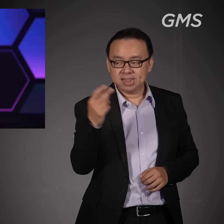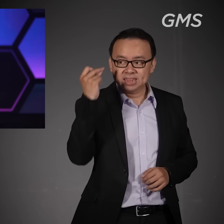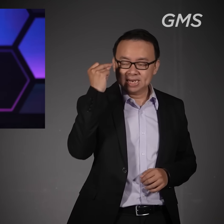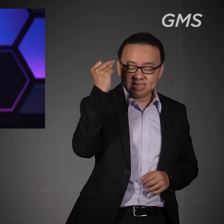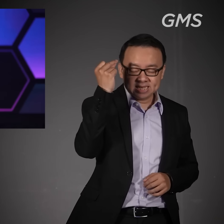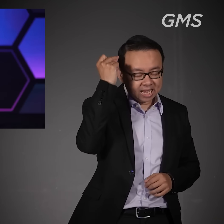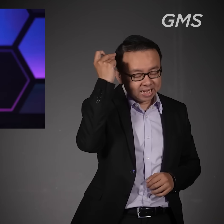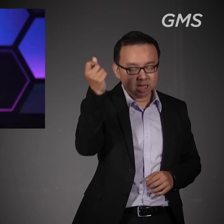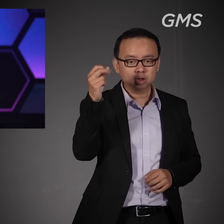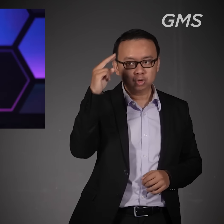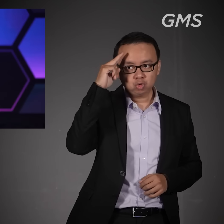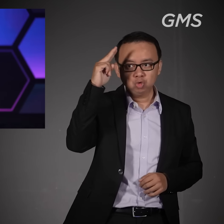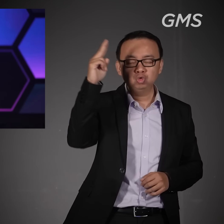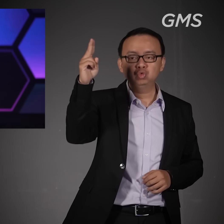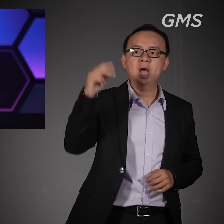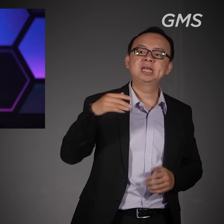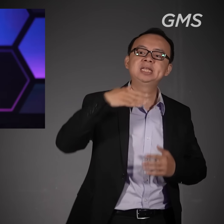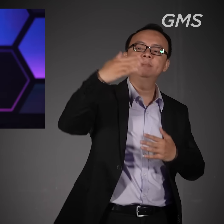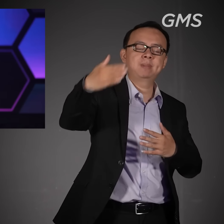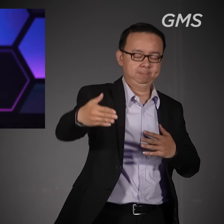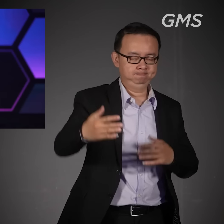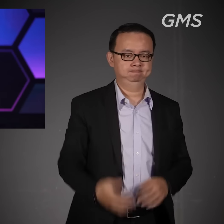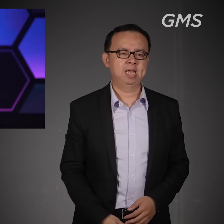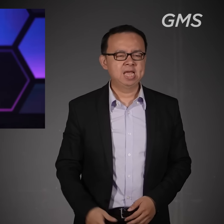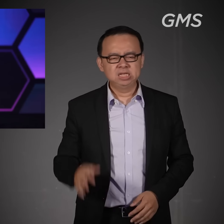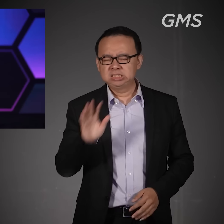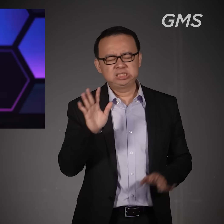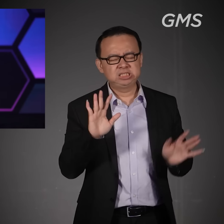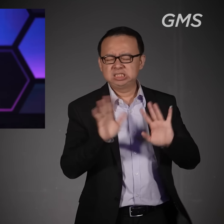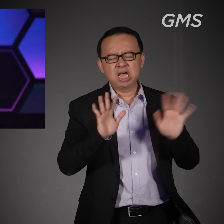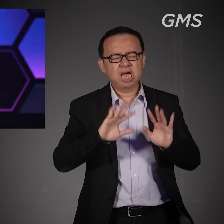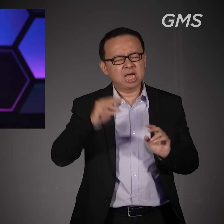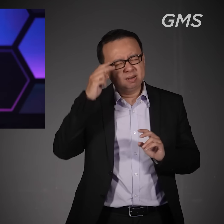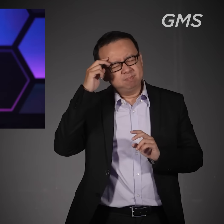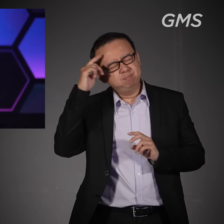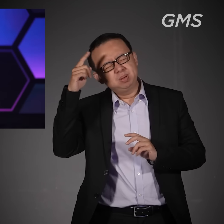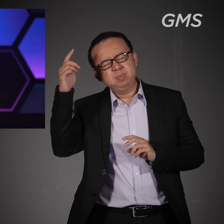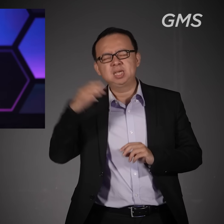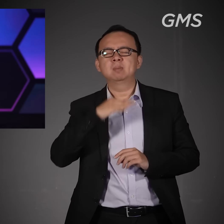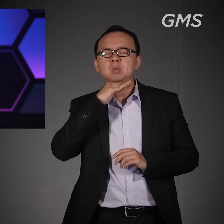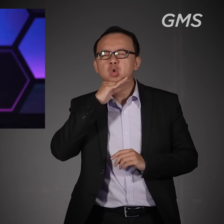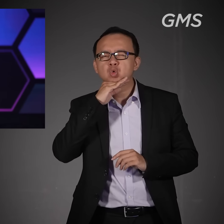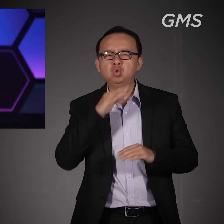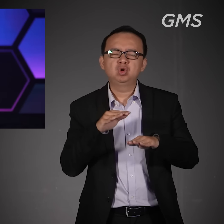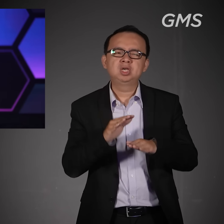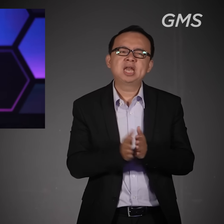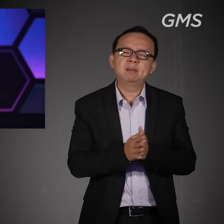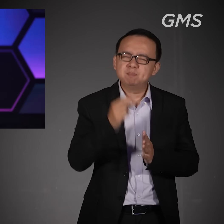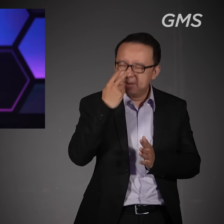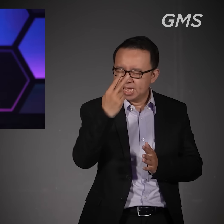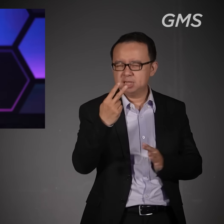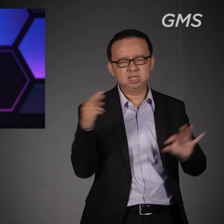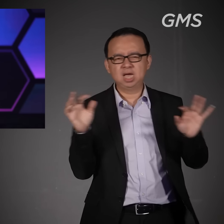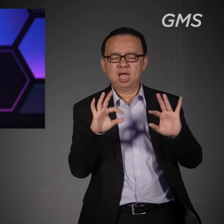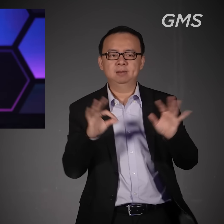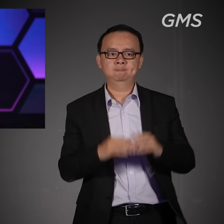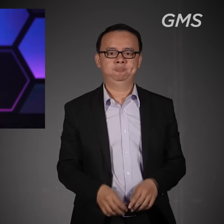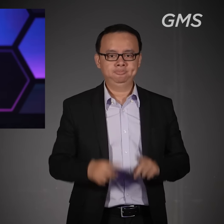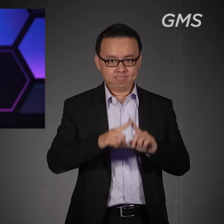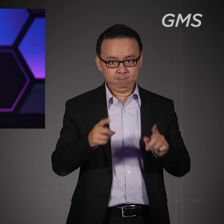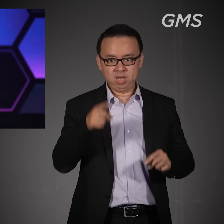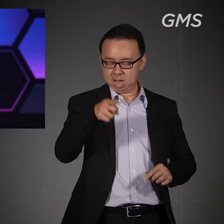Jangan bermental wait and see. Tapi prepare and advance. Persiapkan diri dan maju.